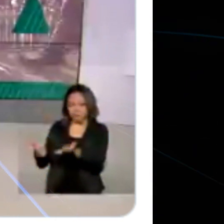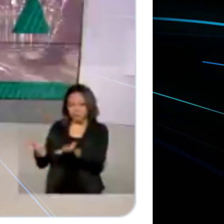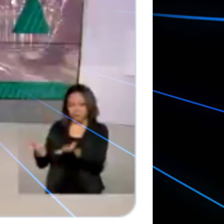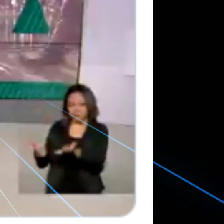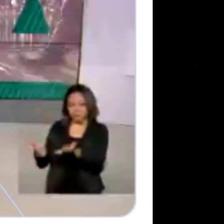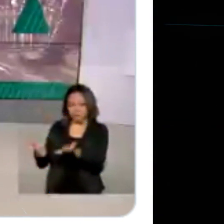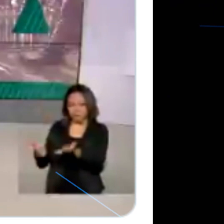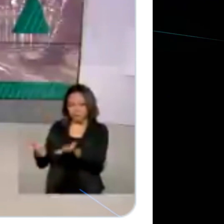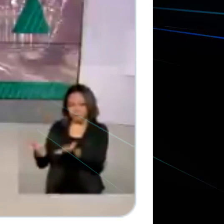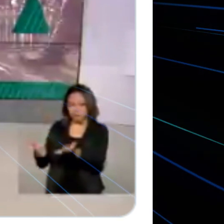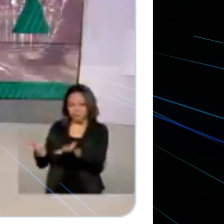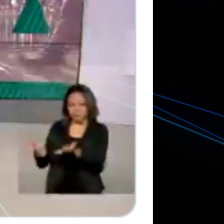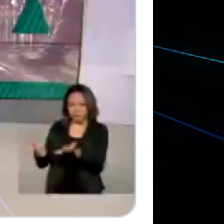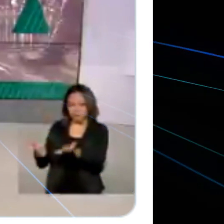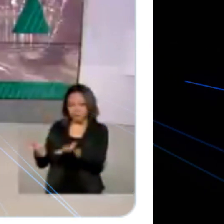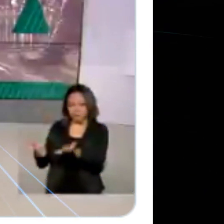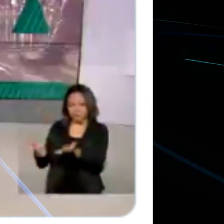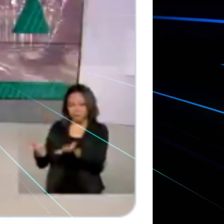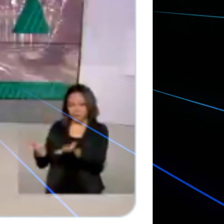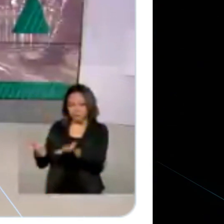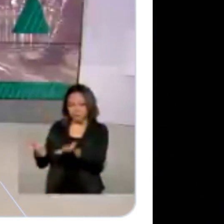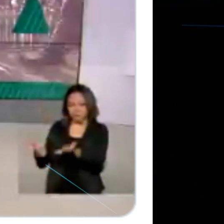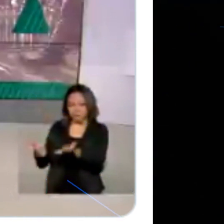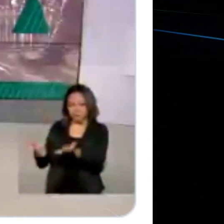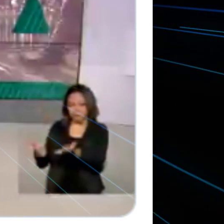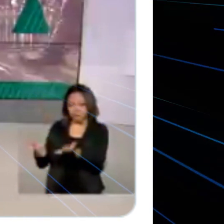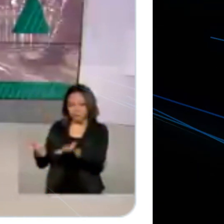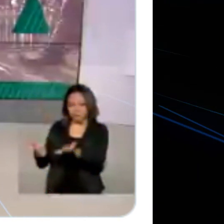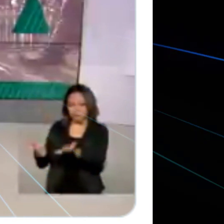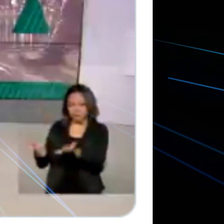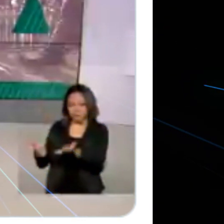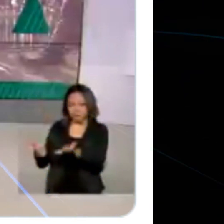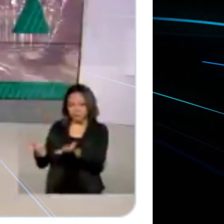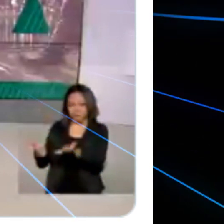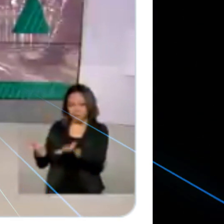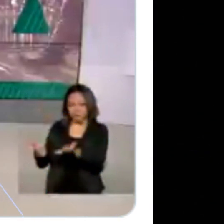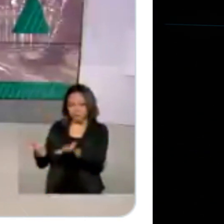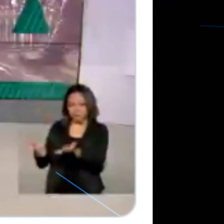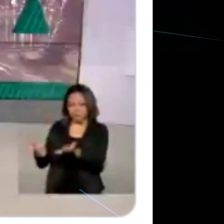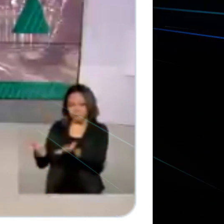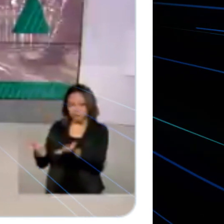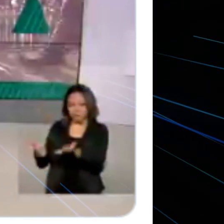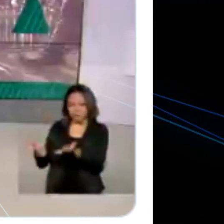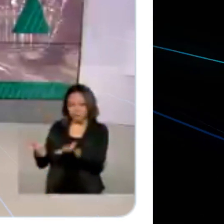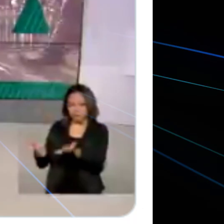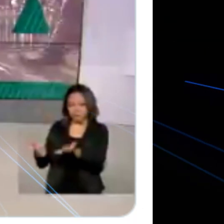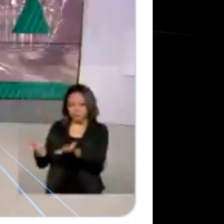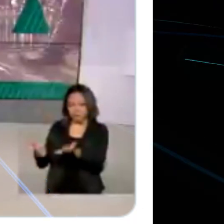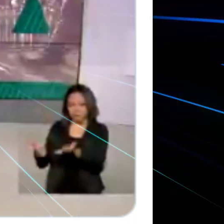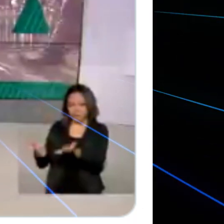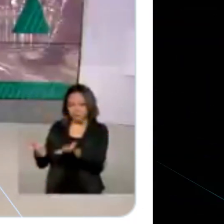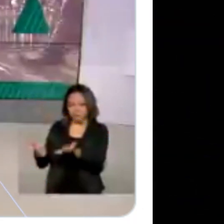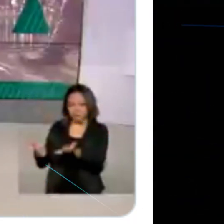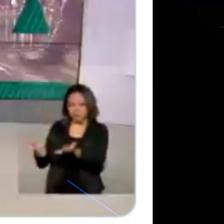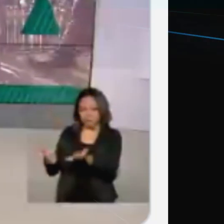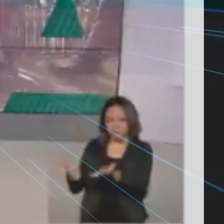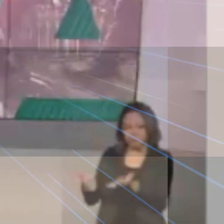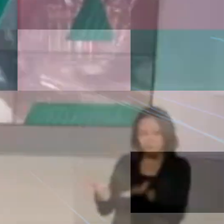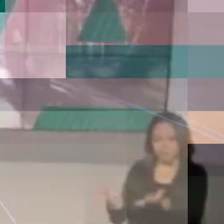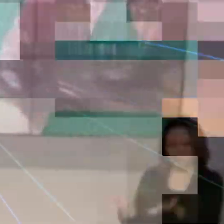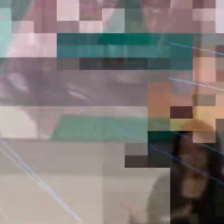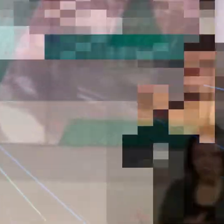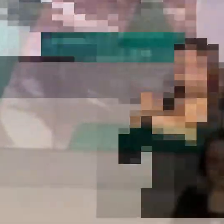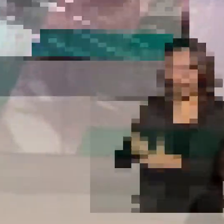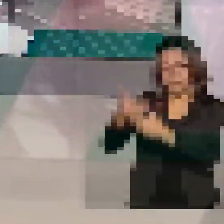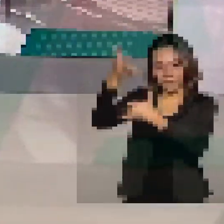26 de fevereiro de 2021, no Ceará, três ordens de serviço para a conclusão de obras rodoviárias iniciadas há